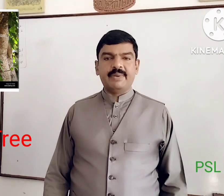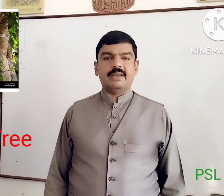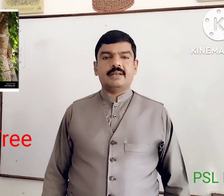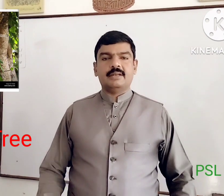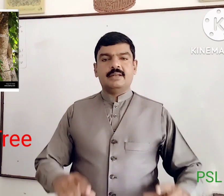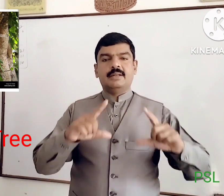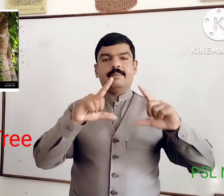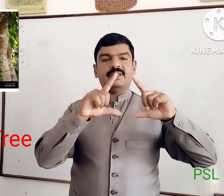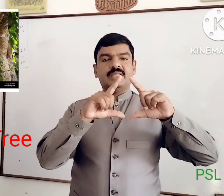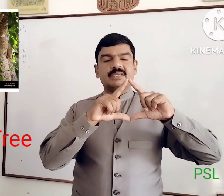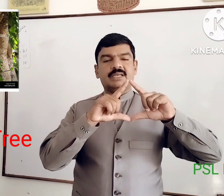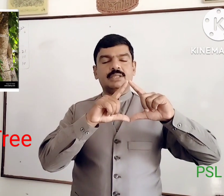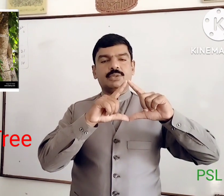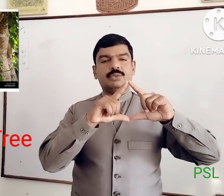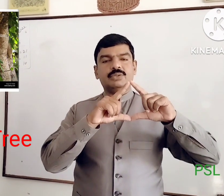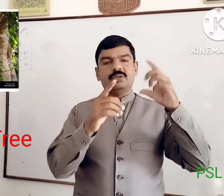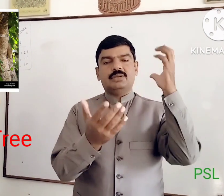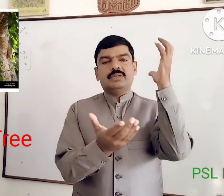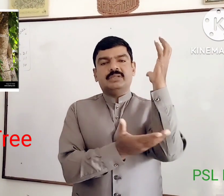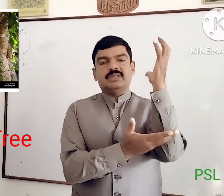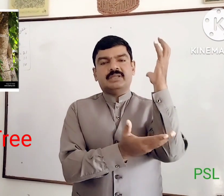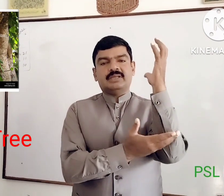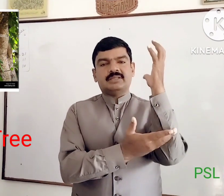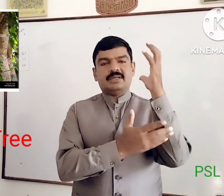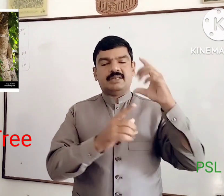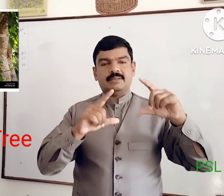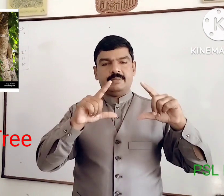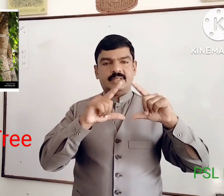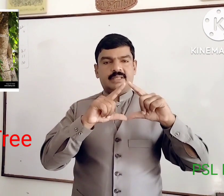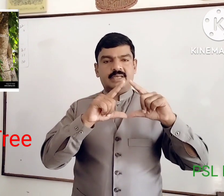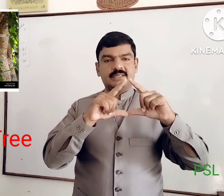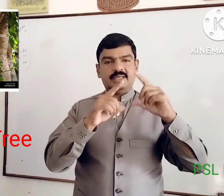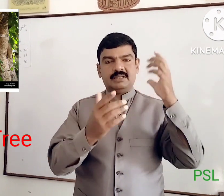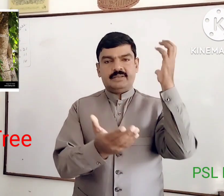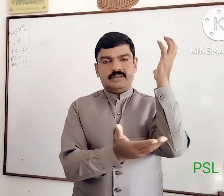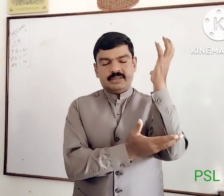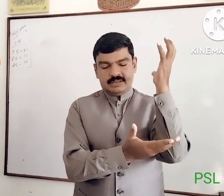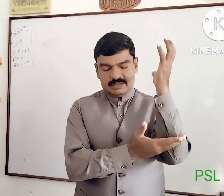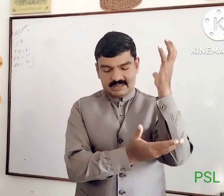पीपल पत्ते का साइन तो और दरख्त का पत्ते का साइन और